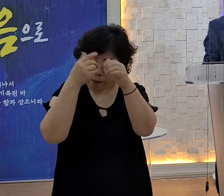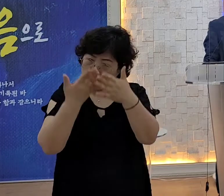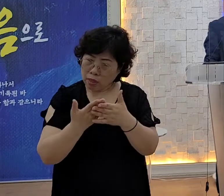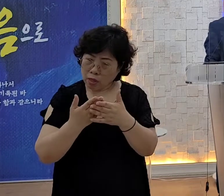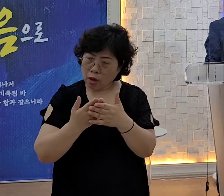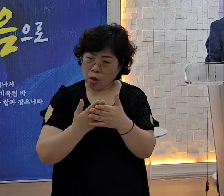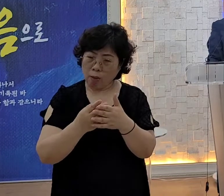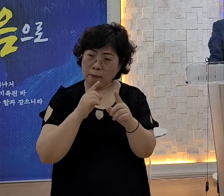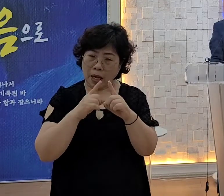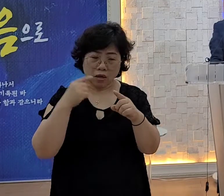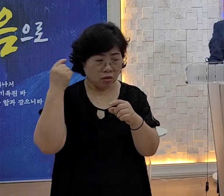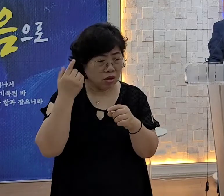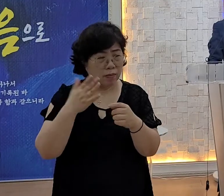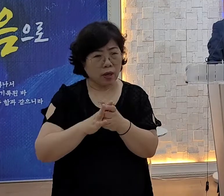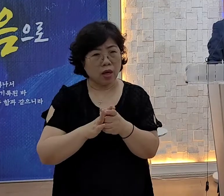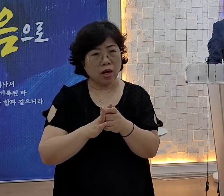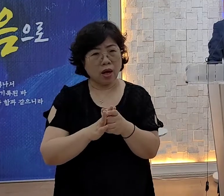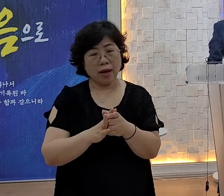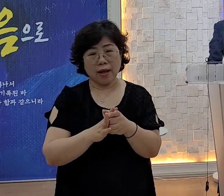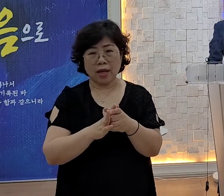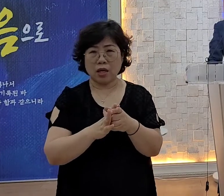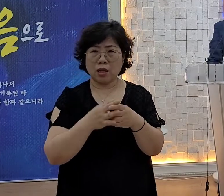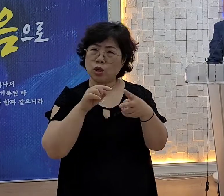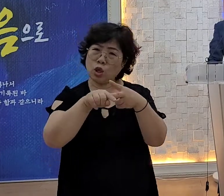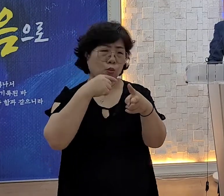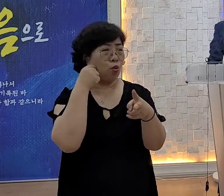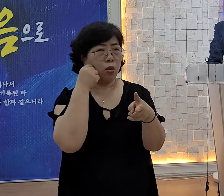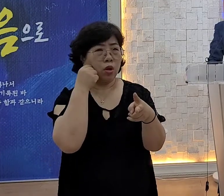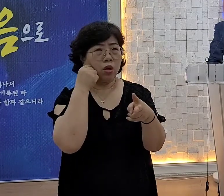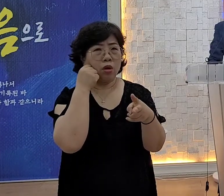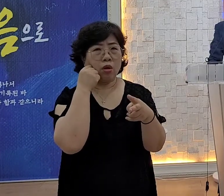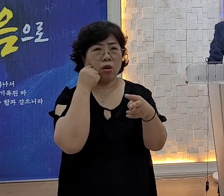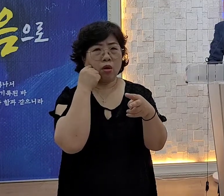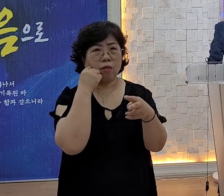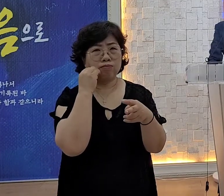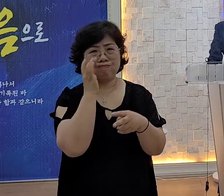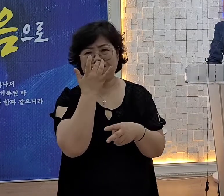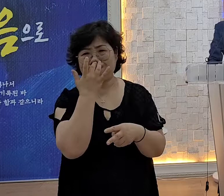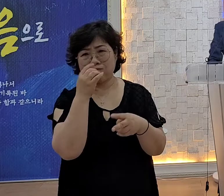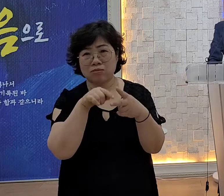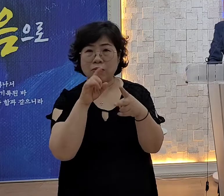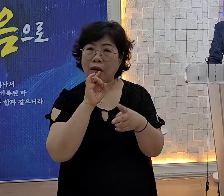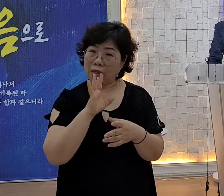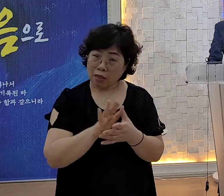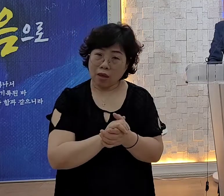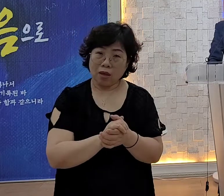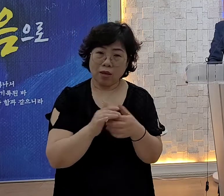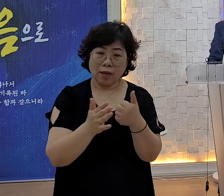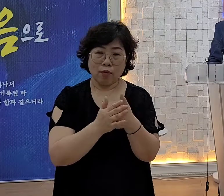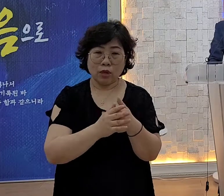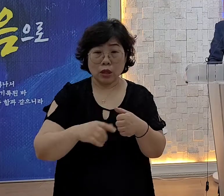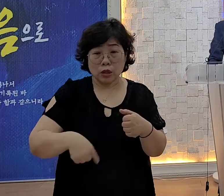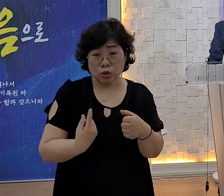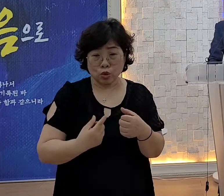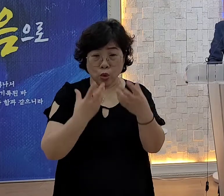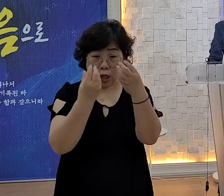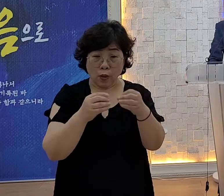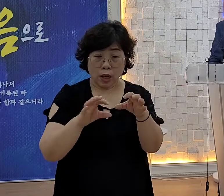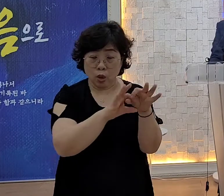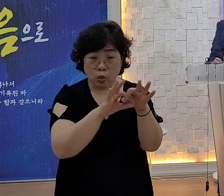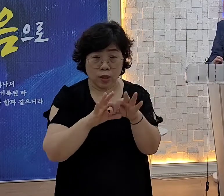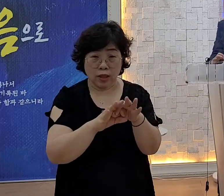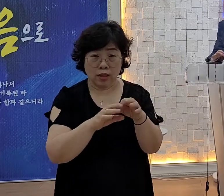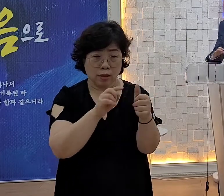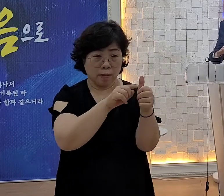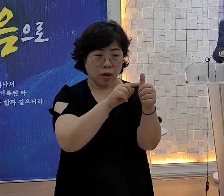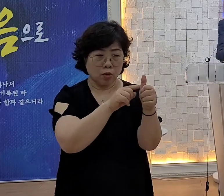거예요. 그래서 이 바울이 이제 예화를 통해서 이렇게 우리에게 잘 알도록 그 성도들에게 설교하고